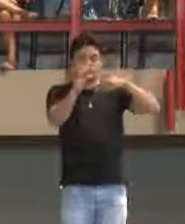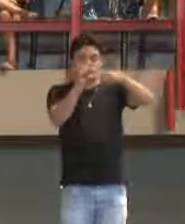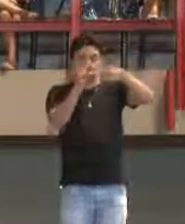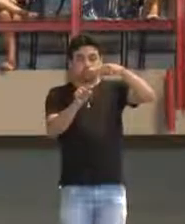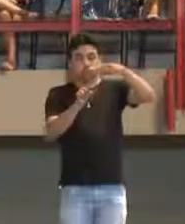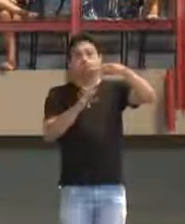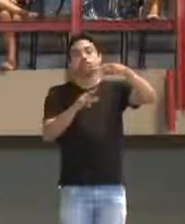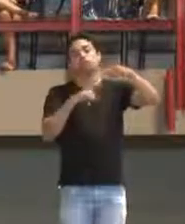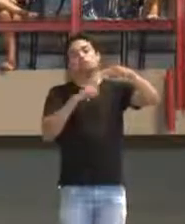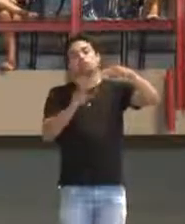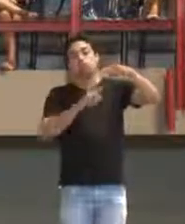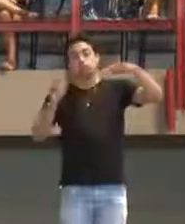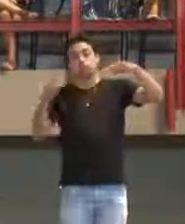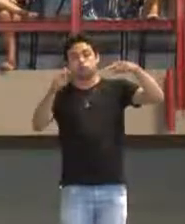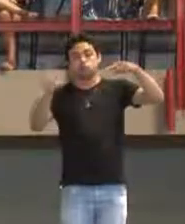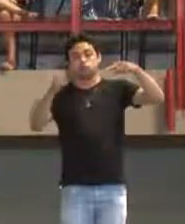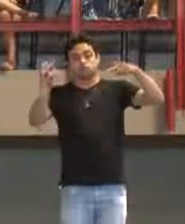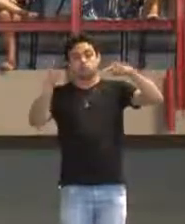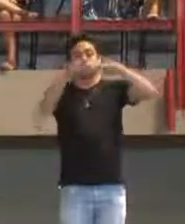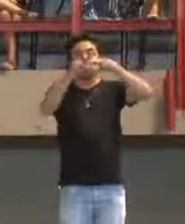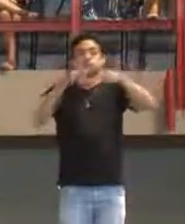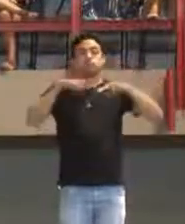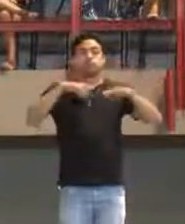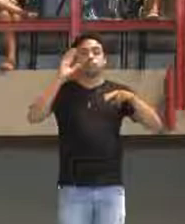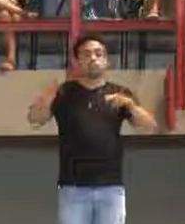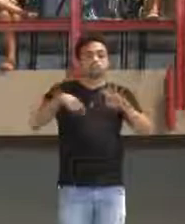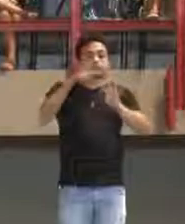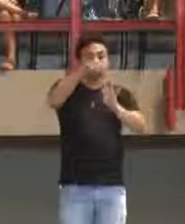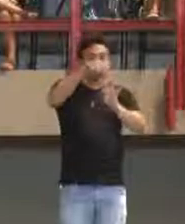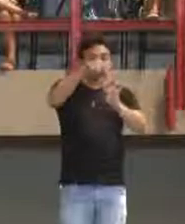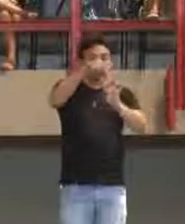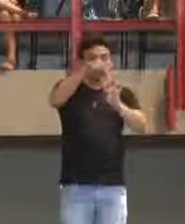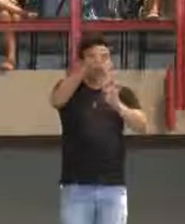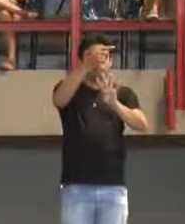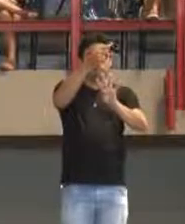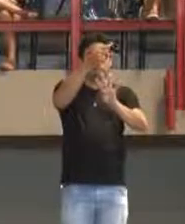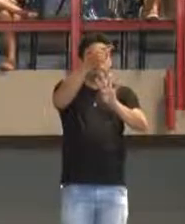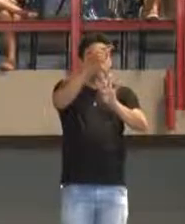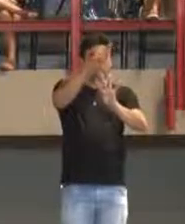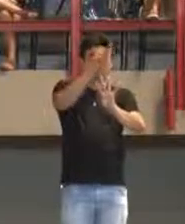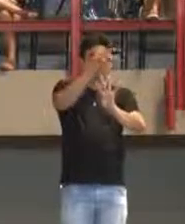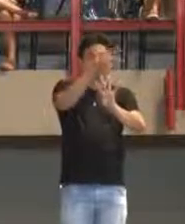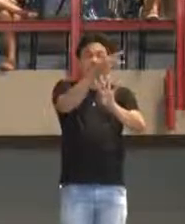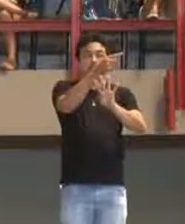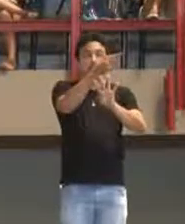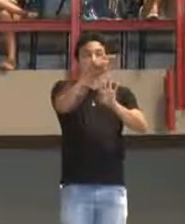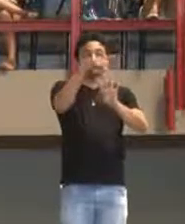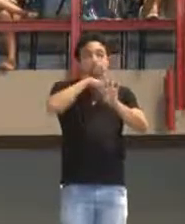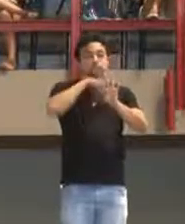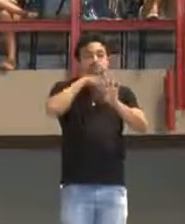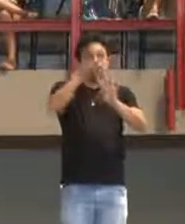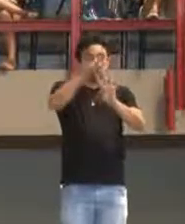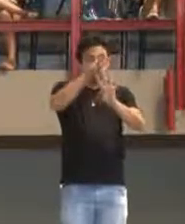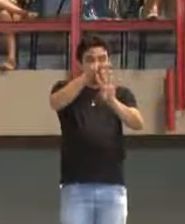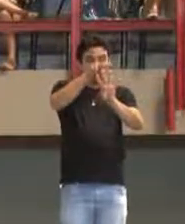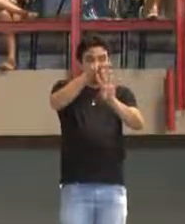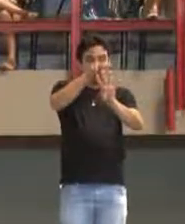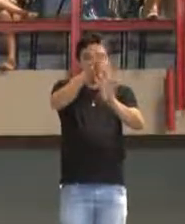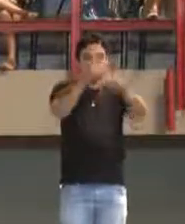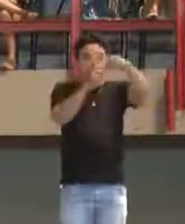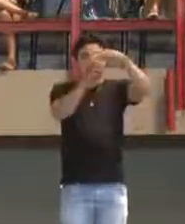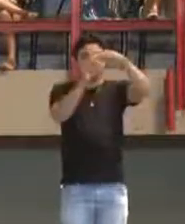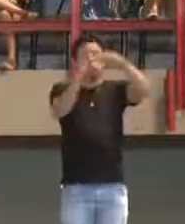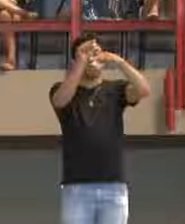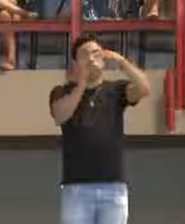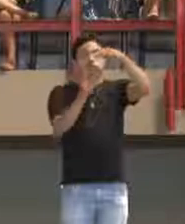par, existem dois termos centrais. E aí quem vai ser a mediana, foi a primeira coisa que eu disse, é a média entre eles. Então, se